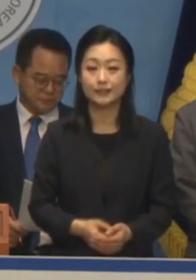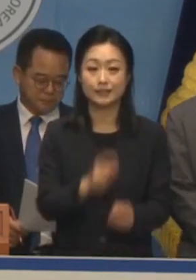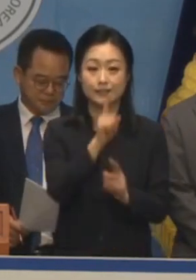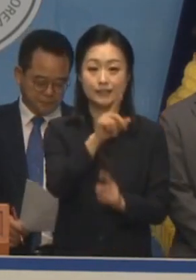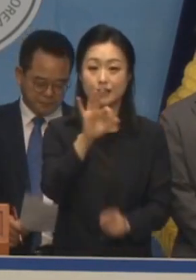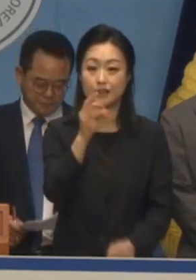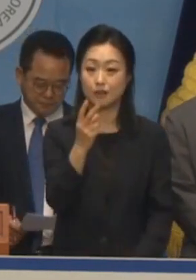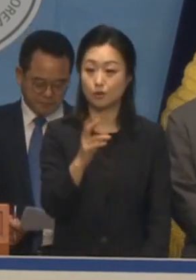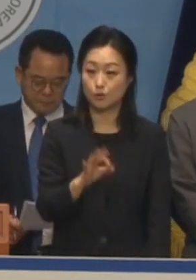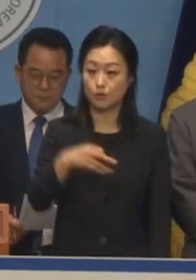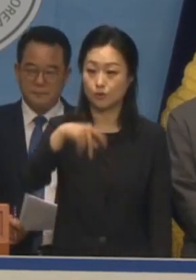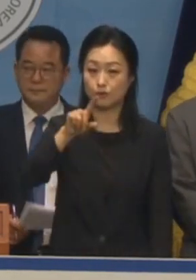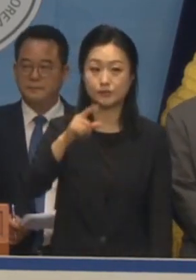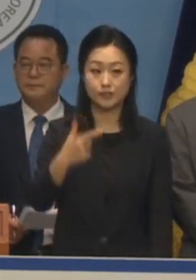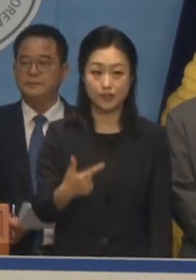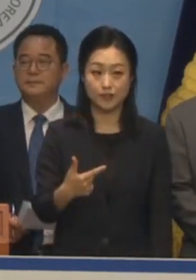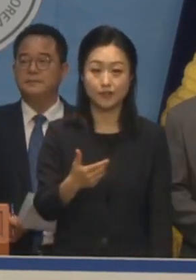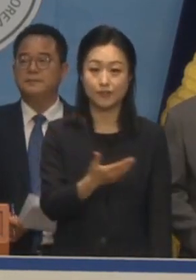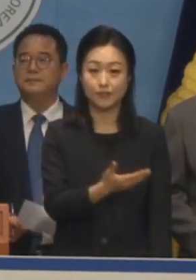이용선 의원님,